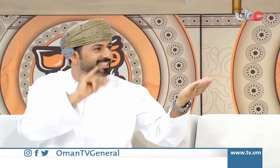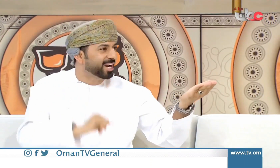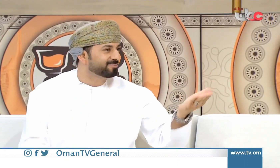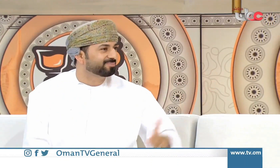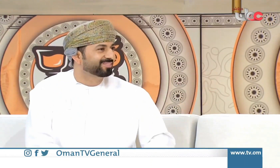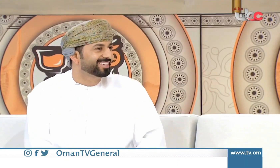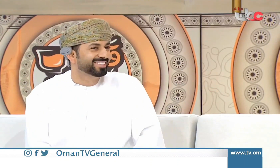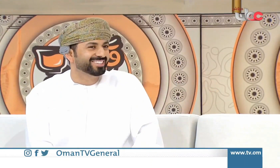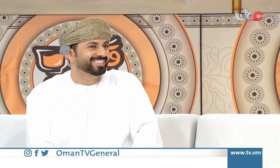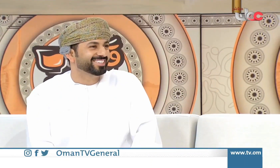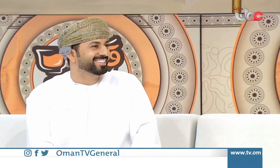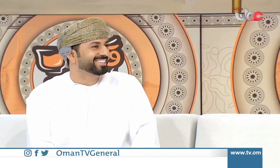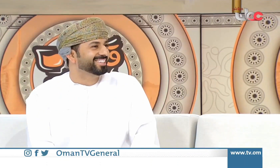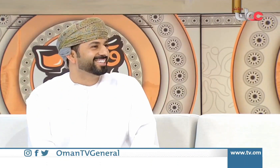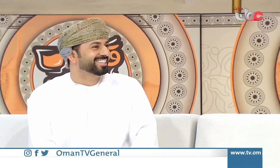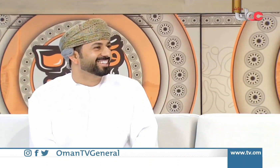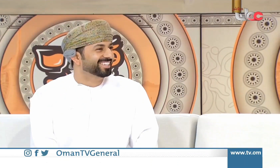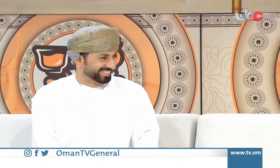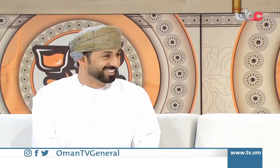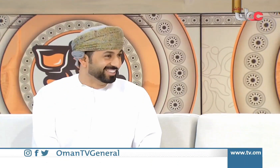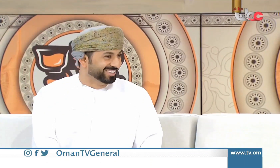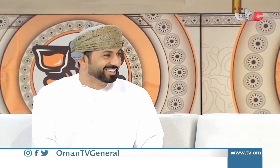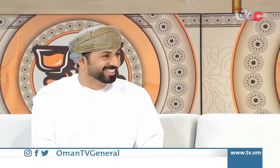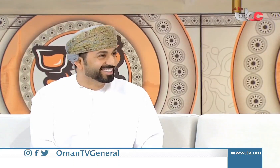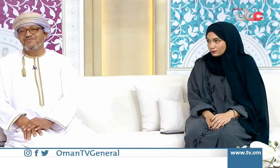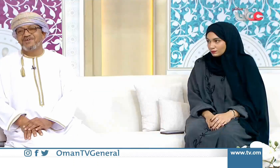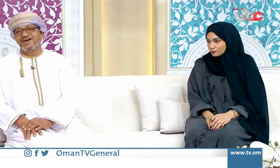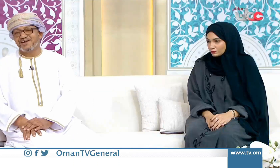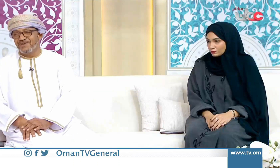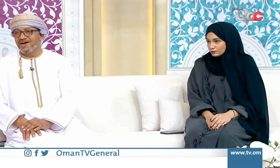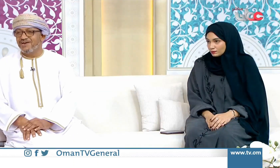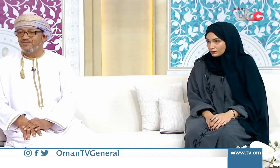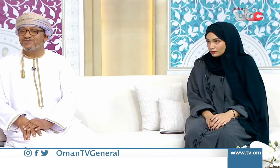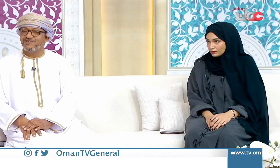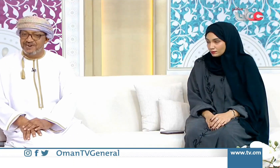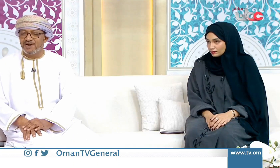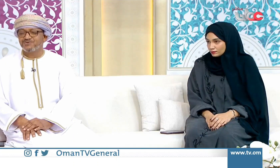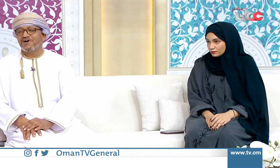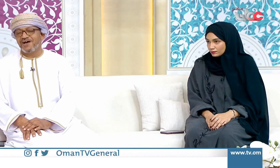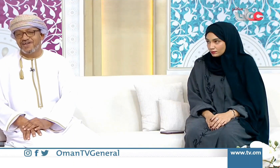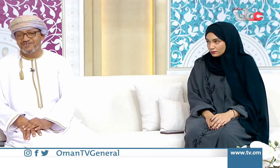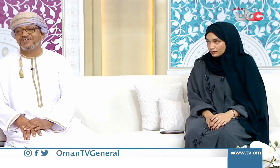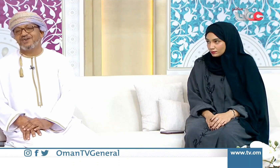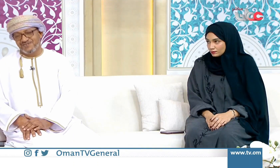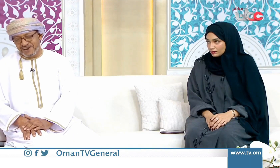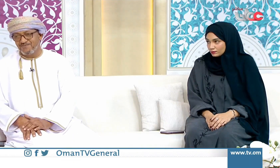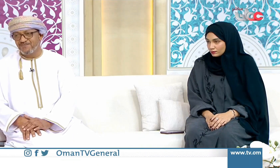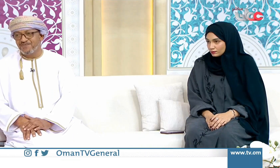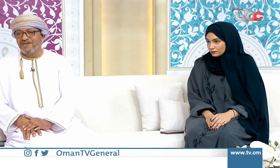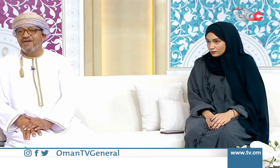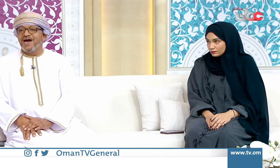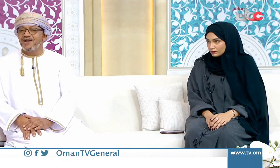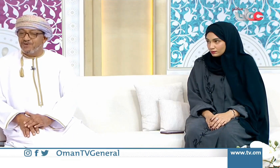ونسلم على الأستاذ سالم. السلام عليكم أستاذ سالم المحروقي. الحمد لله رب العالمين، والصلاة والسلام على رسول الله صلى الله عليه